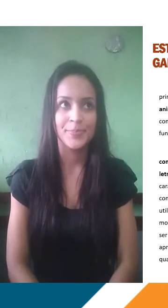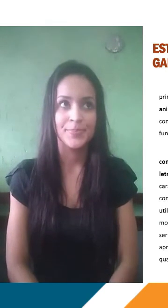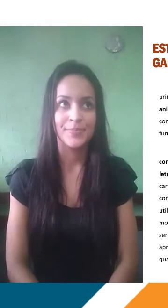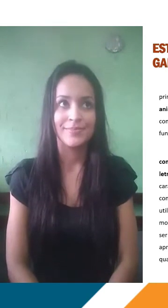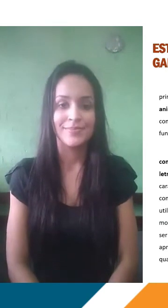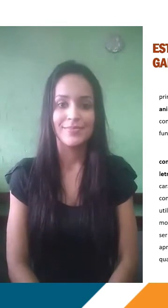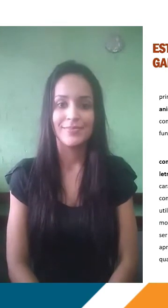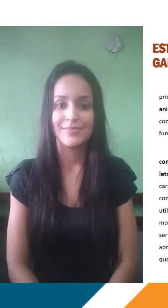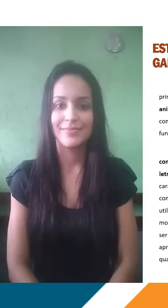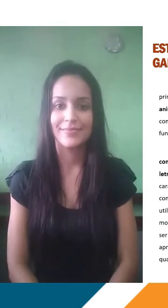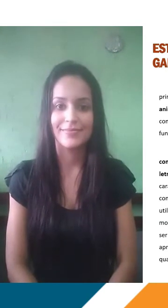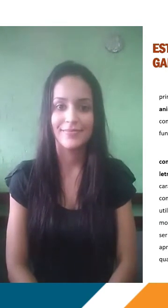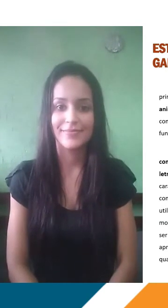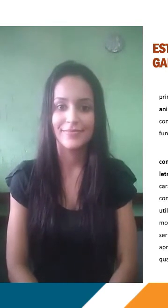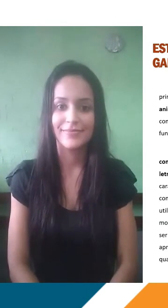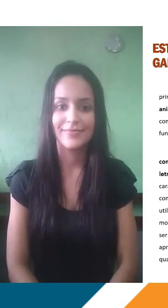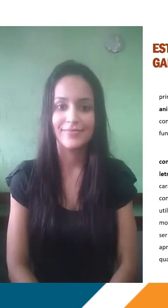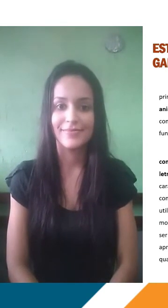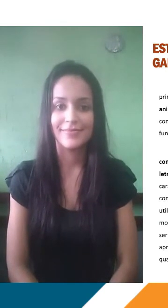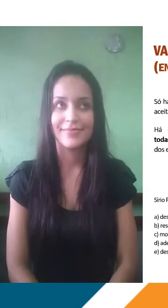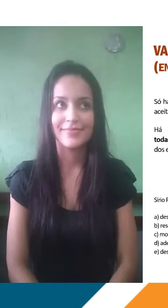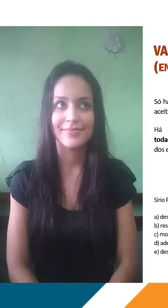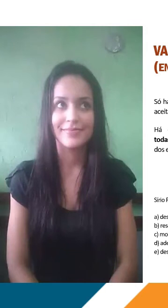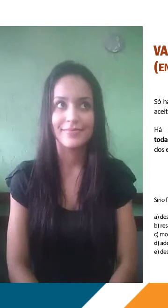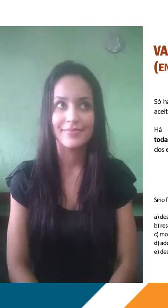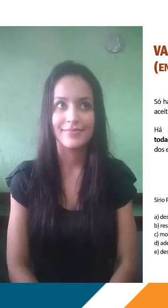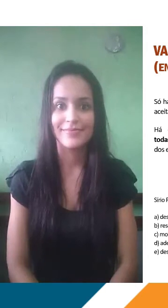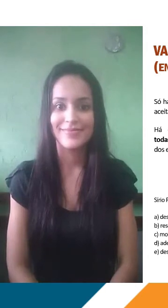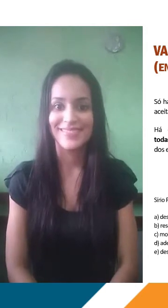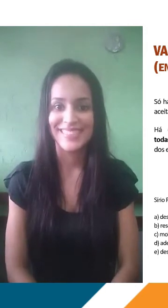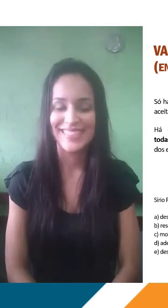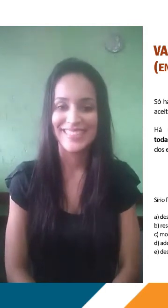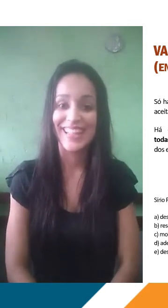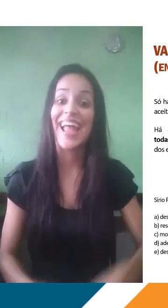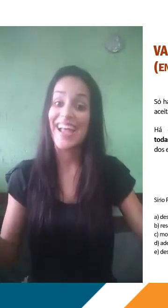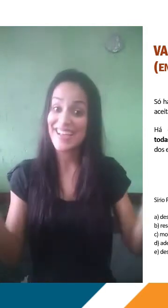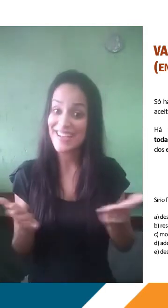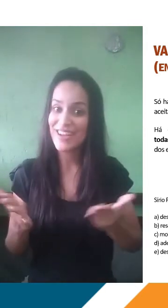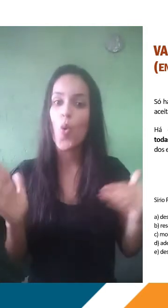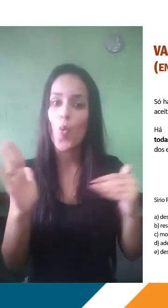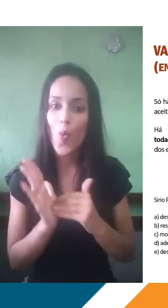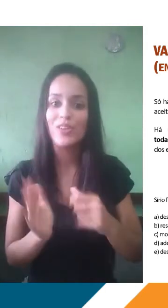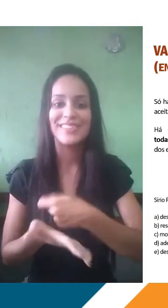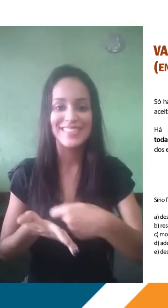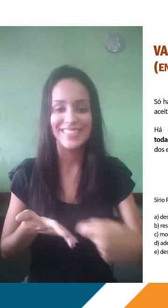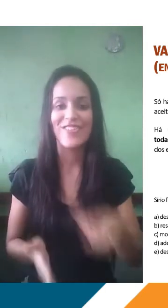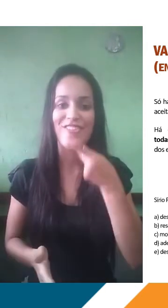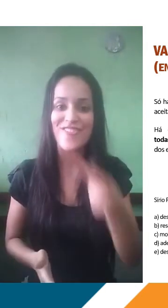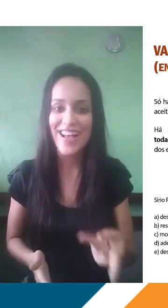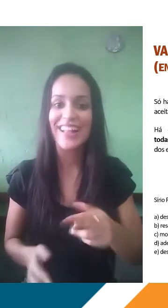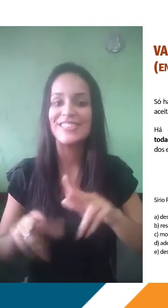vamos para a nossa última questão, pessoal Ela vai falar sobre